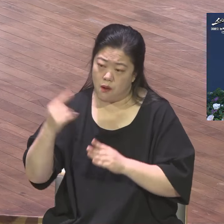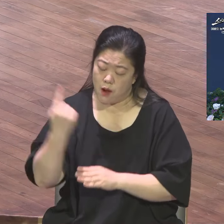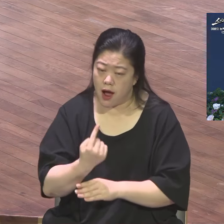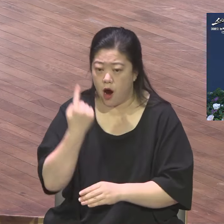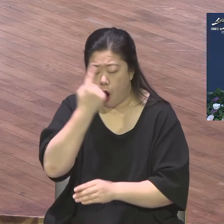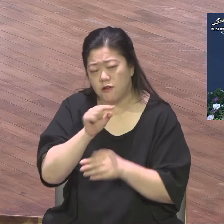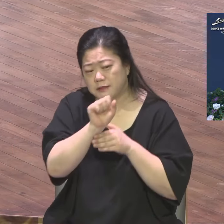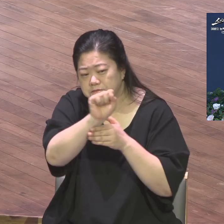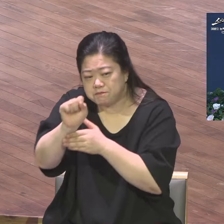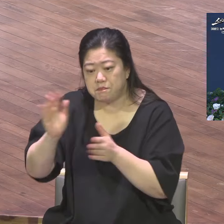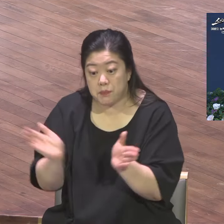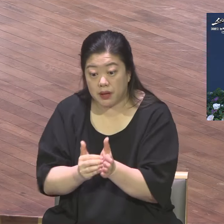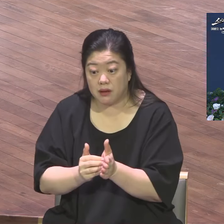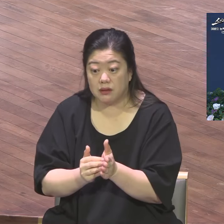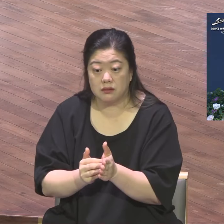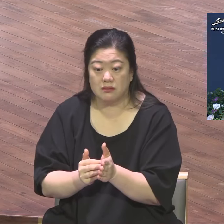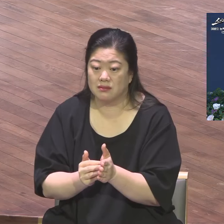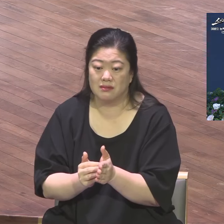예배하는 참된